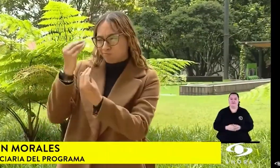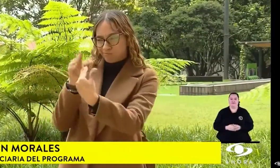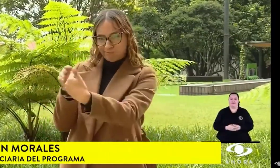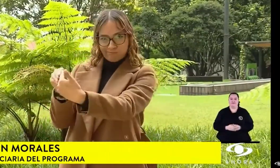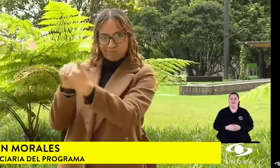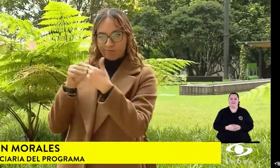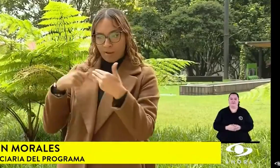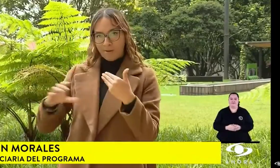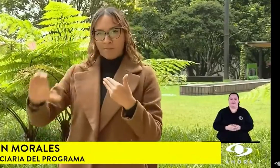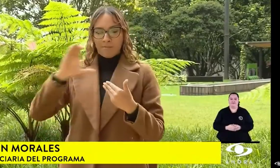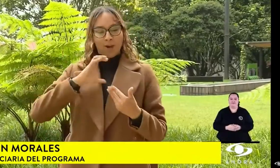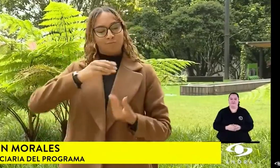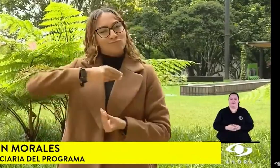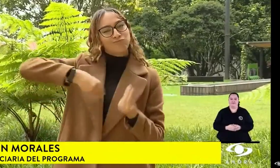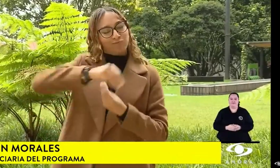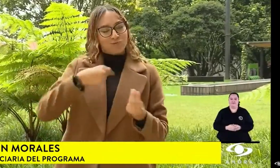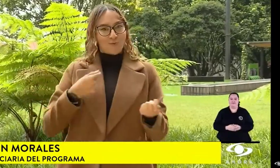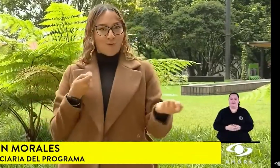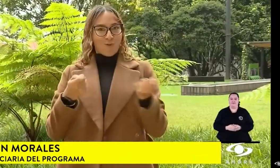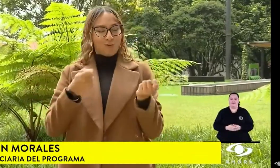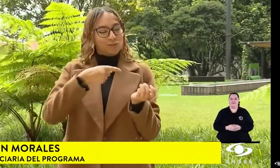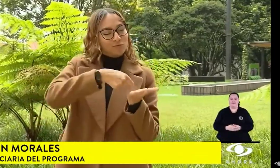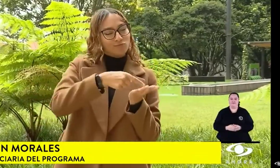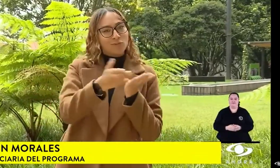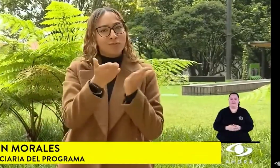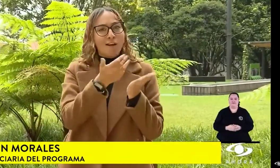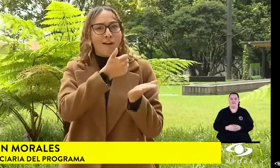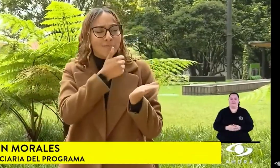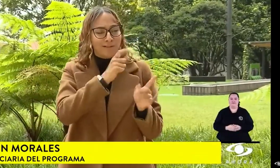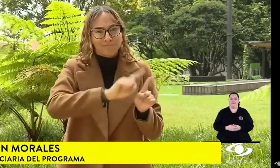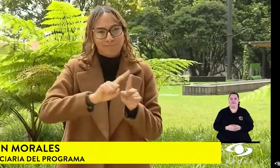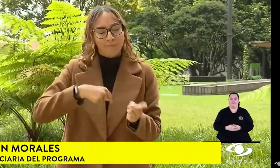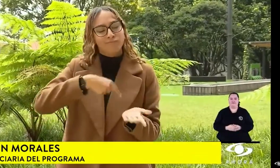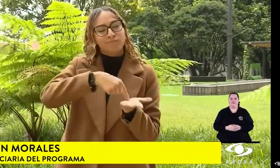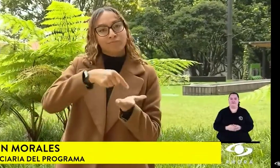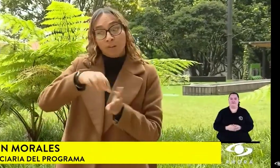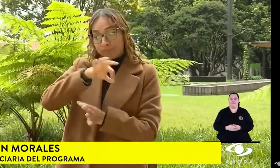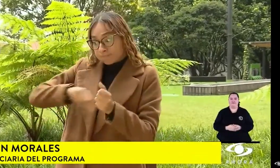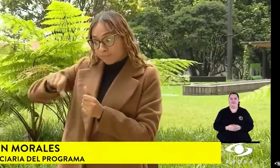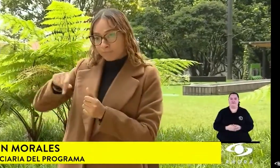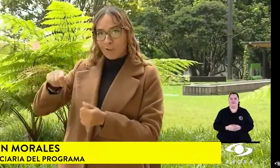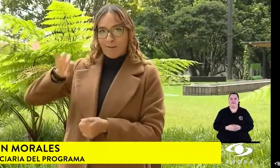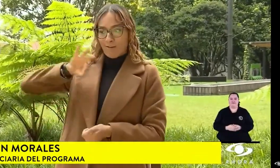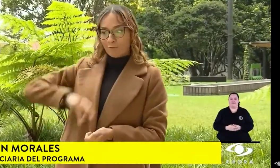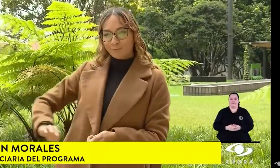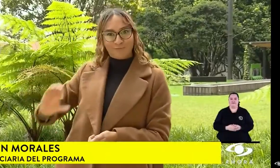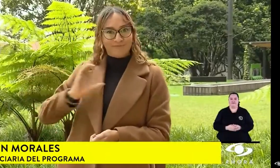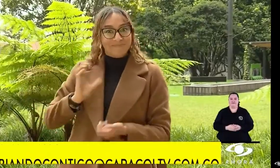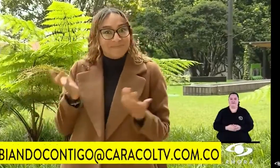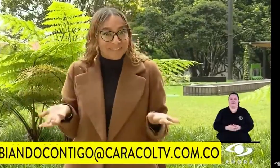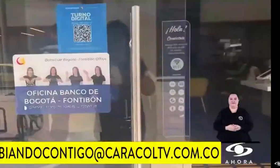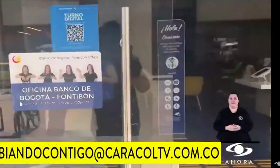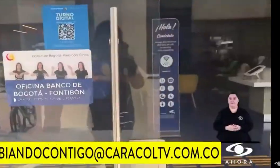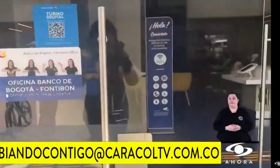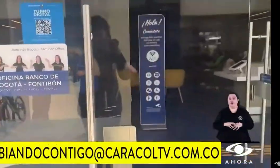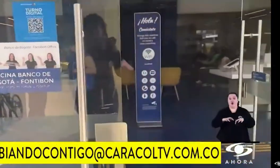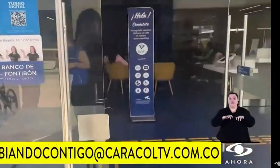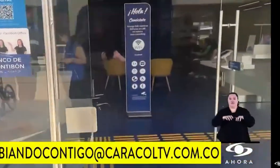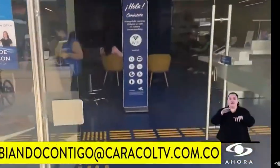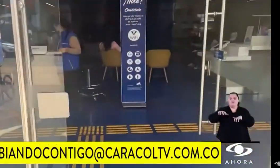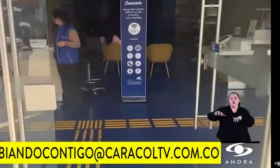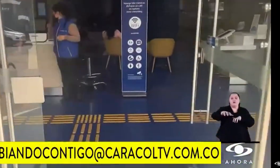forma de gastarlo. Después de estos talleres, sé sobre los gastos y hasta puedo ahorrar con el sueldo que recibo.